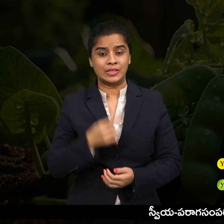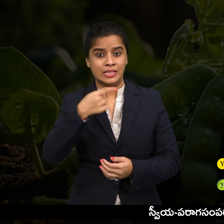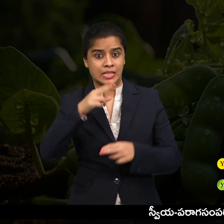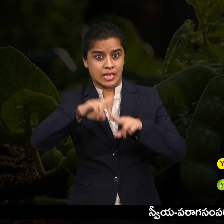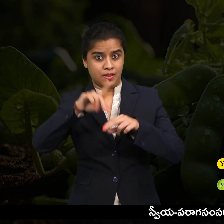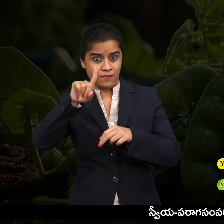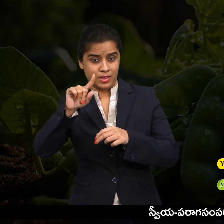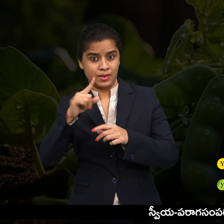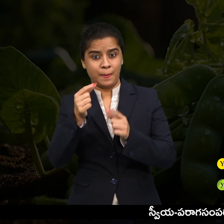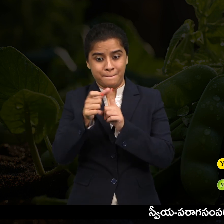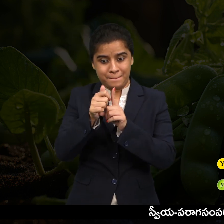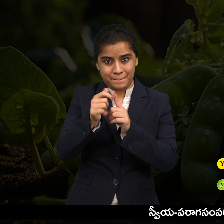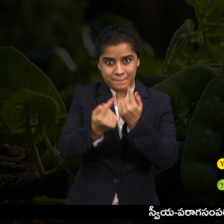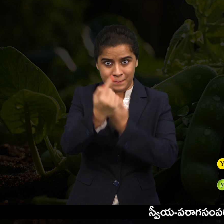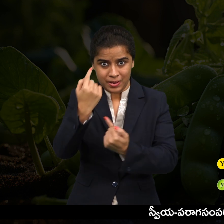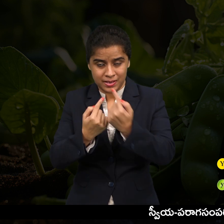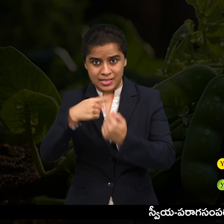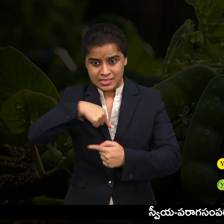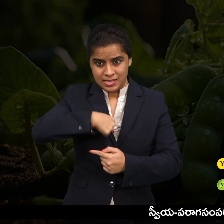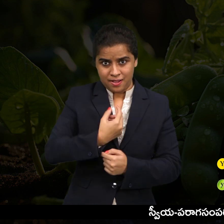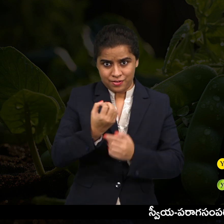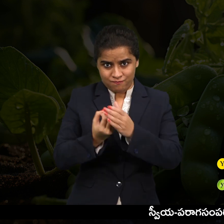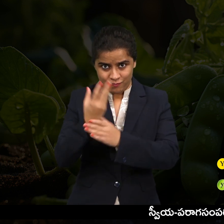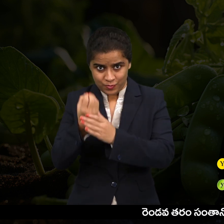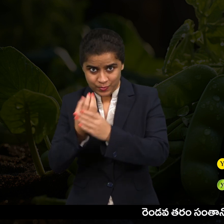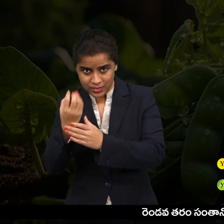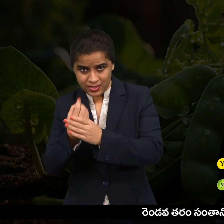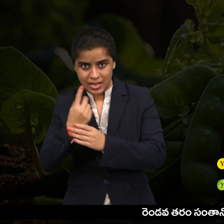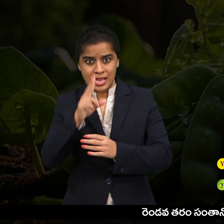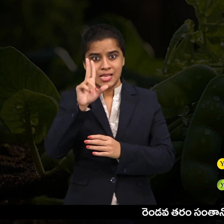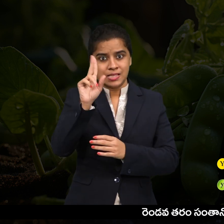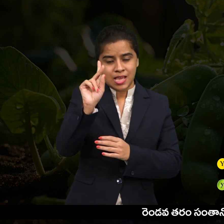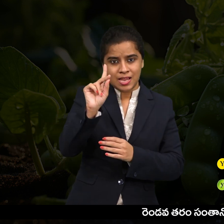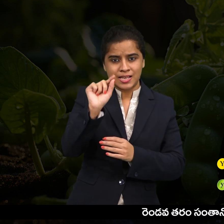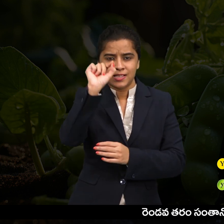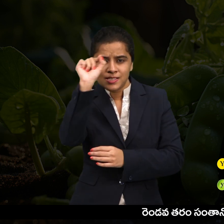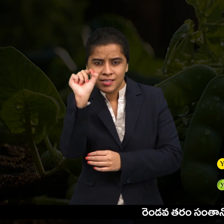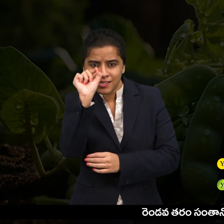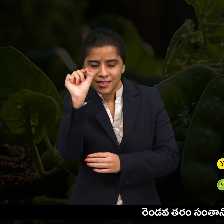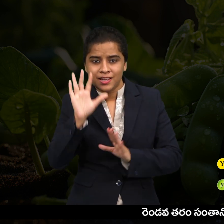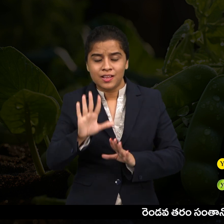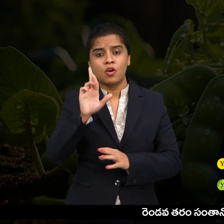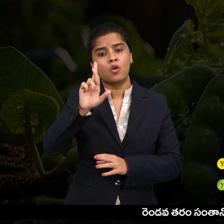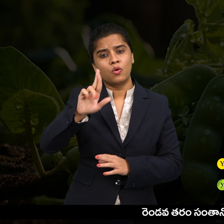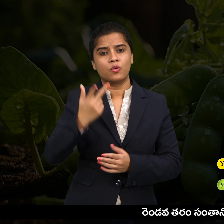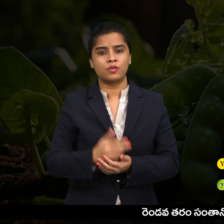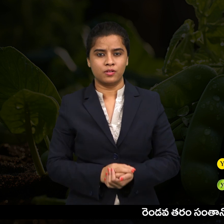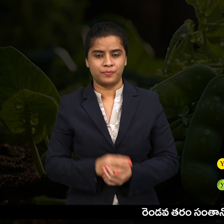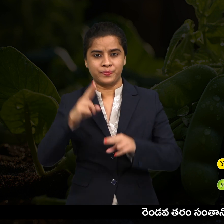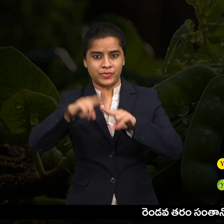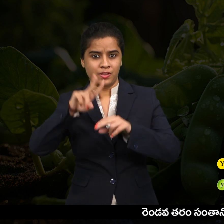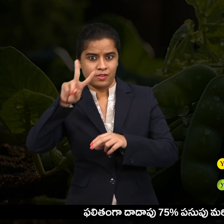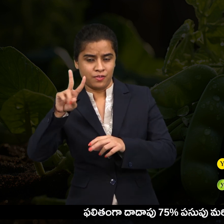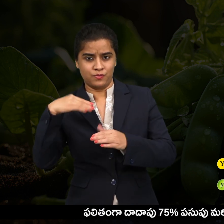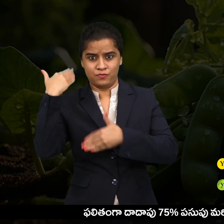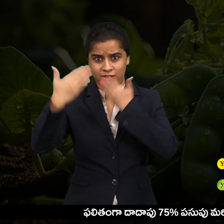స్వీయ పరాగ సంపర్కంపై ఈ F1 బఠానీ మొక్కలు రెండవ తరం సంతానోత్పత్తి లేదా F2 తరం